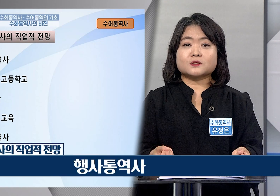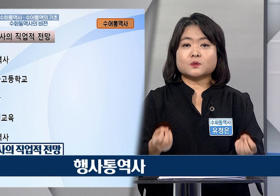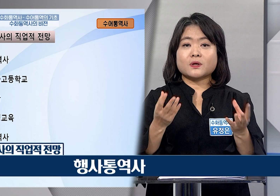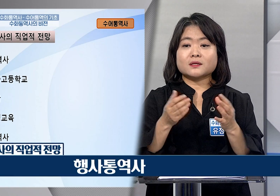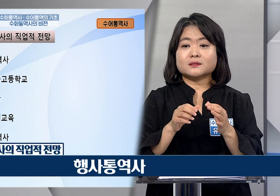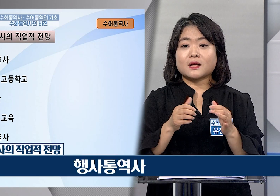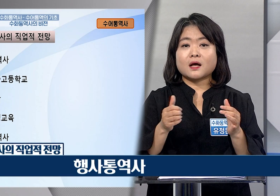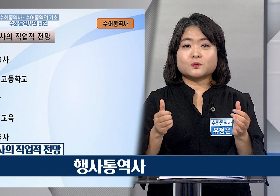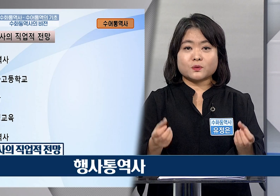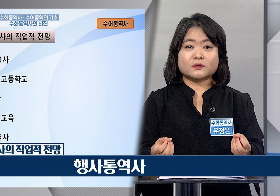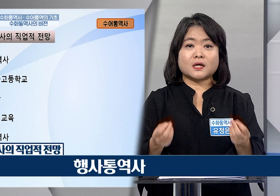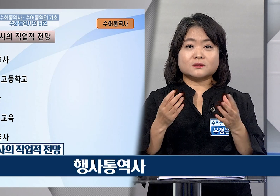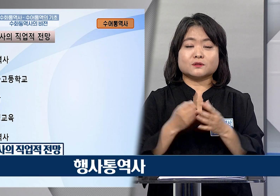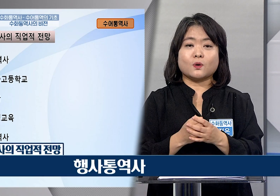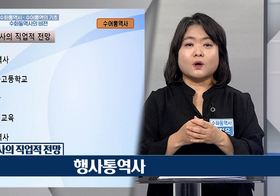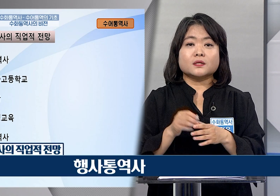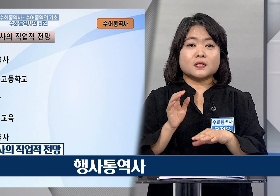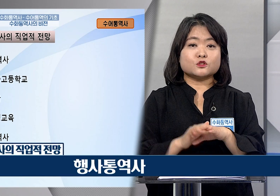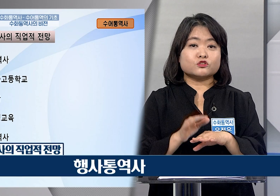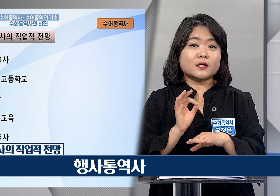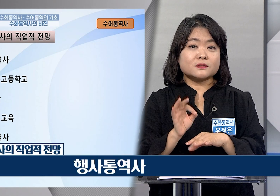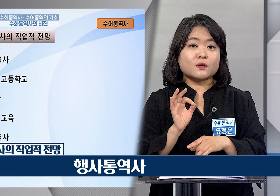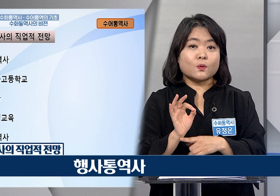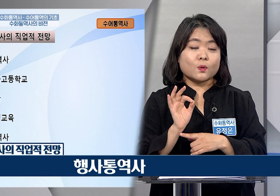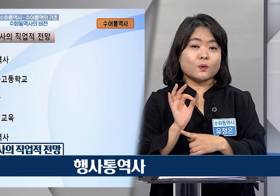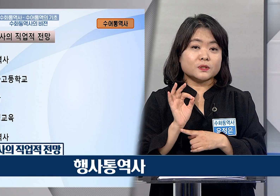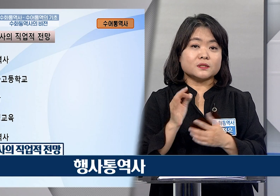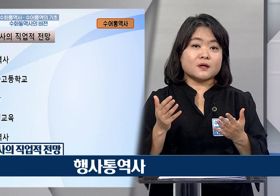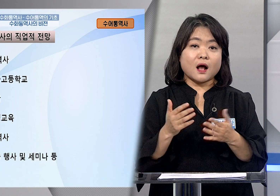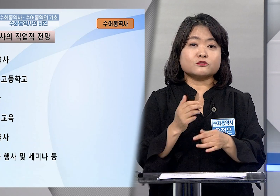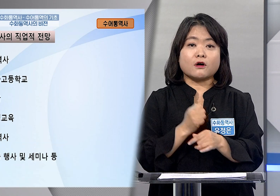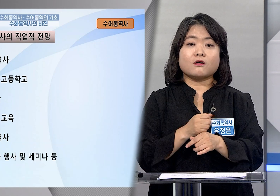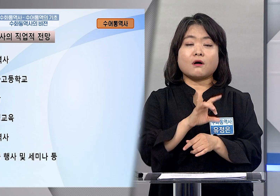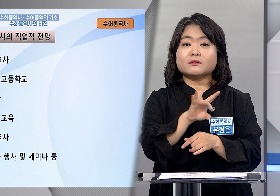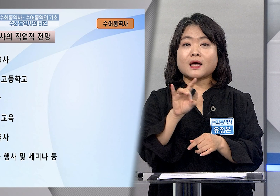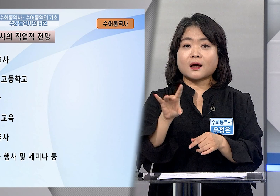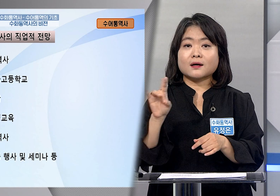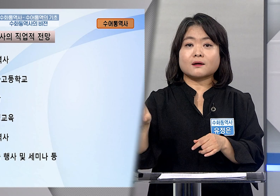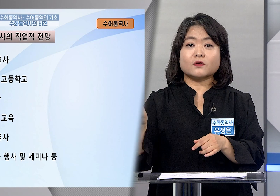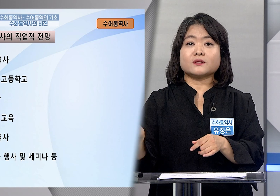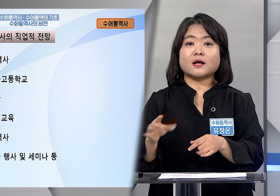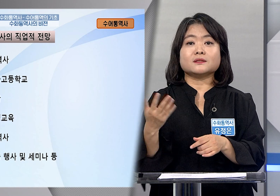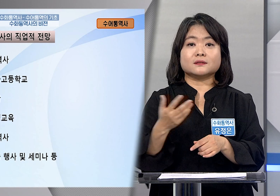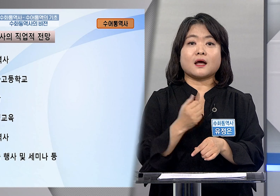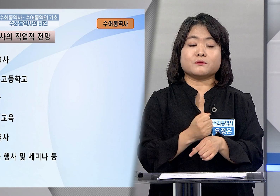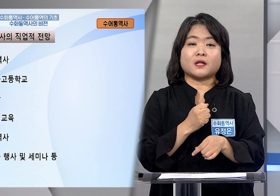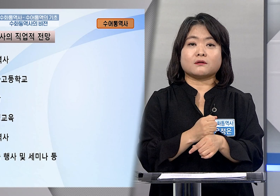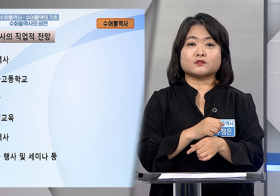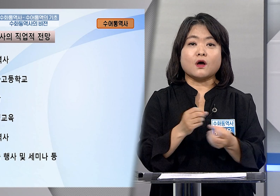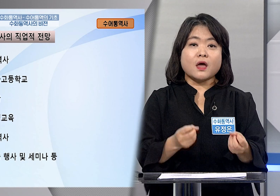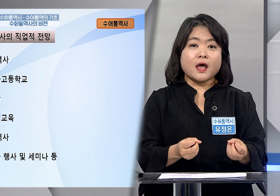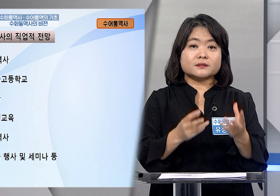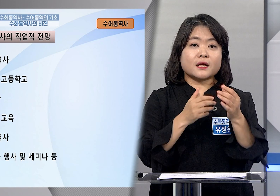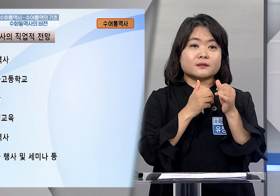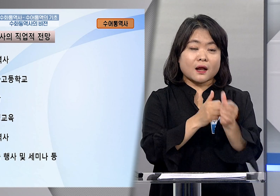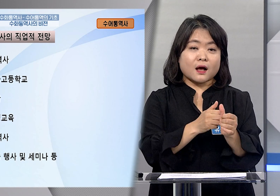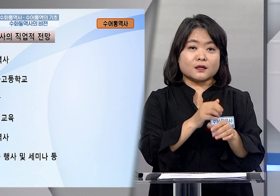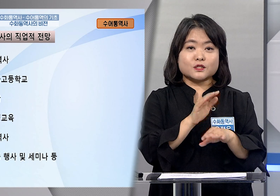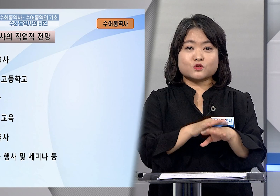각종 행사 통역사들은요, 사실 수당제로 일을 하고요. 건당 일을 합니다. 그래서 행사에 따라 이